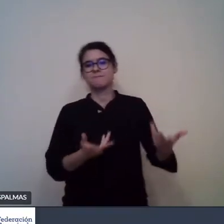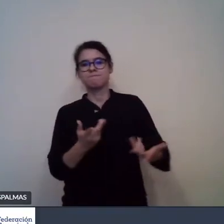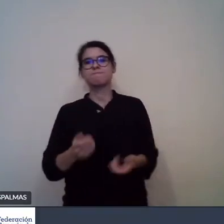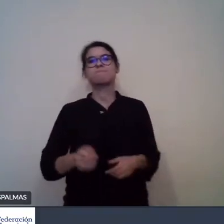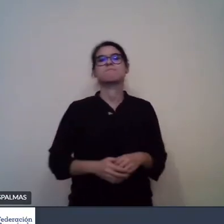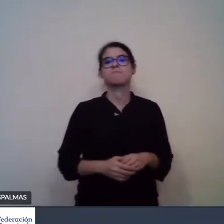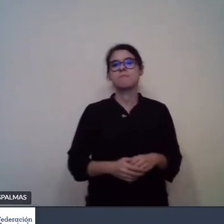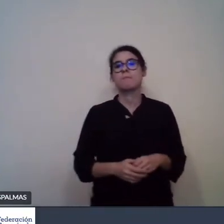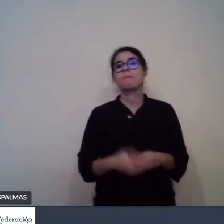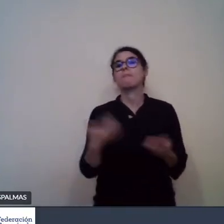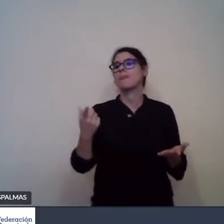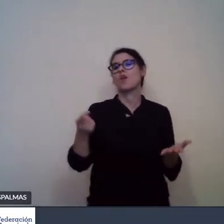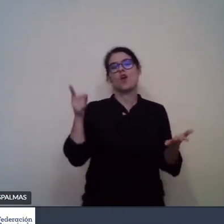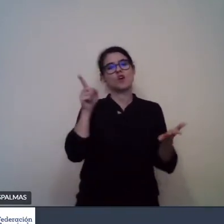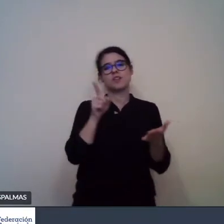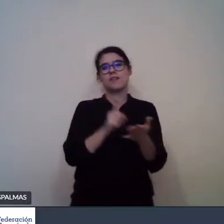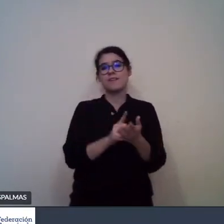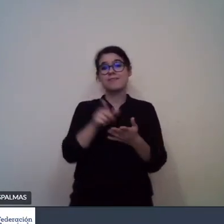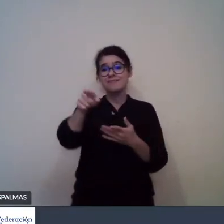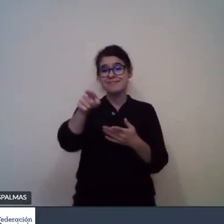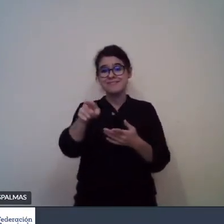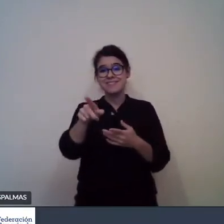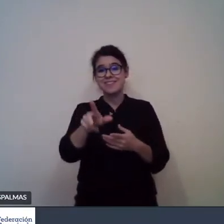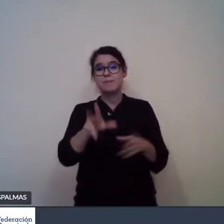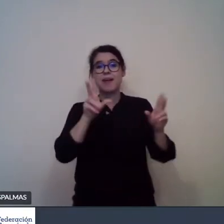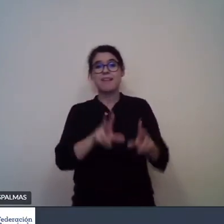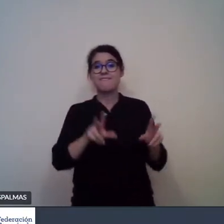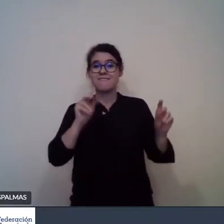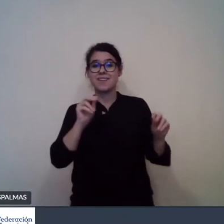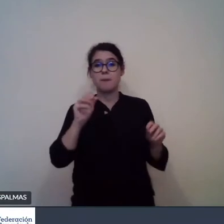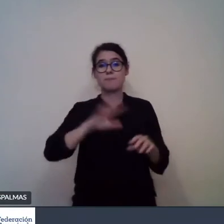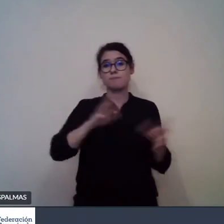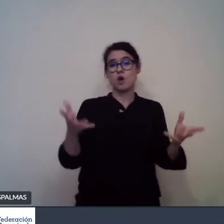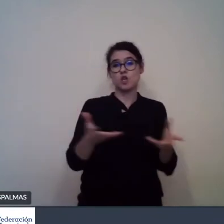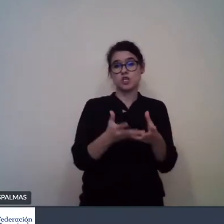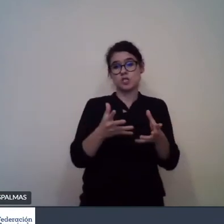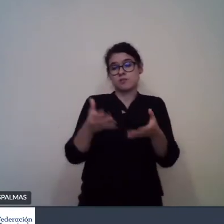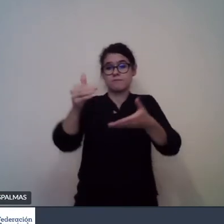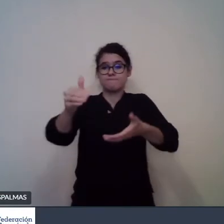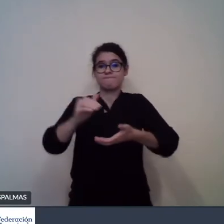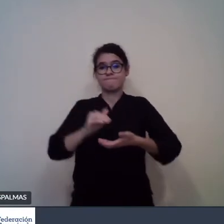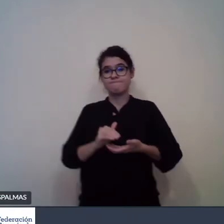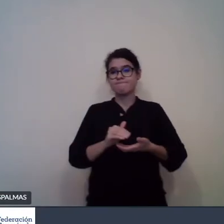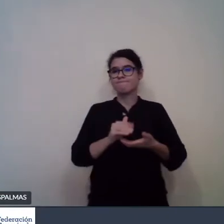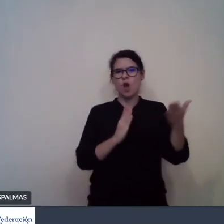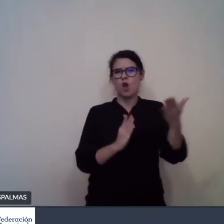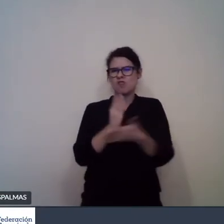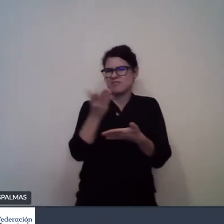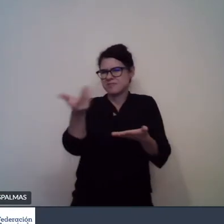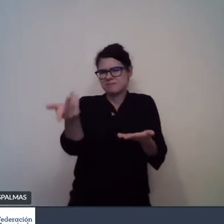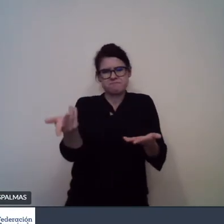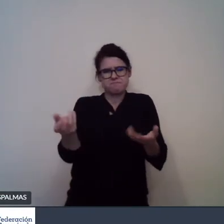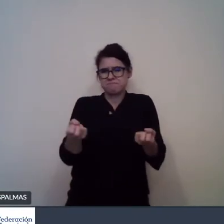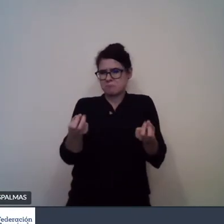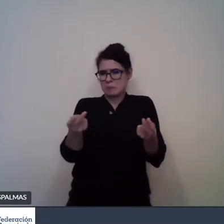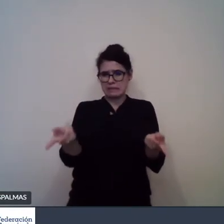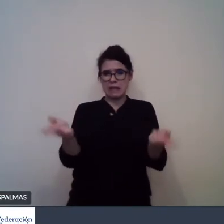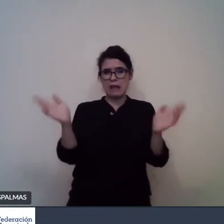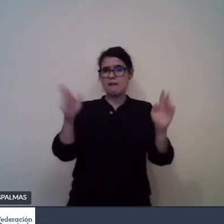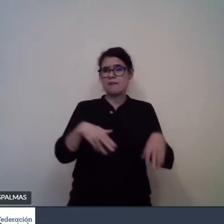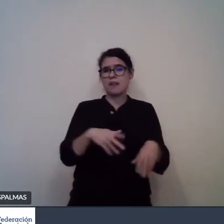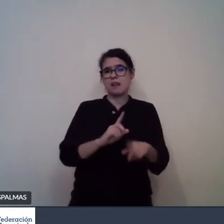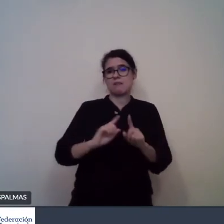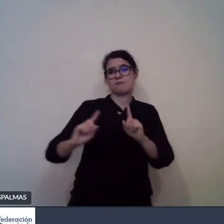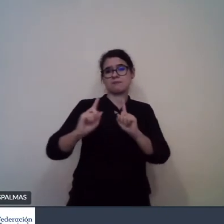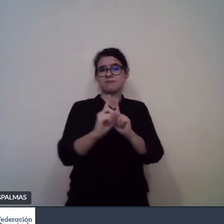De nuevo bloque directo central para acabar la posesión. Ese corte no tiene ningún sentido ahí. Fijaros que está llevándose a su defensor contra la caída en el rol del